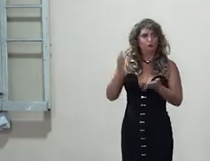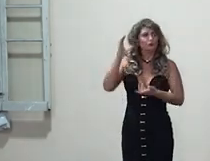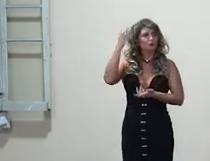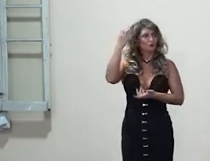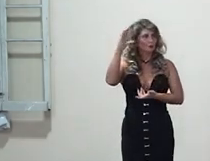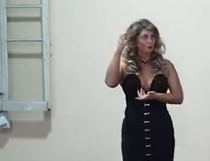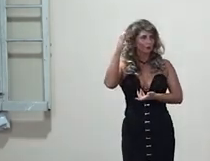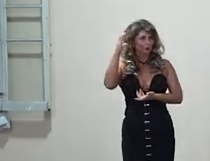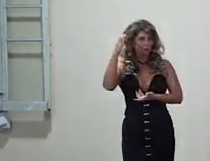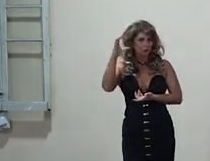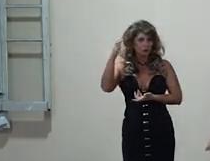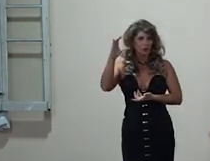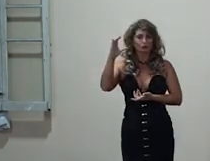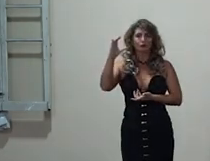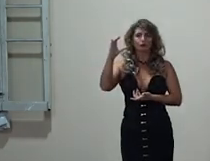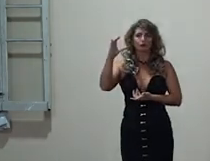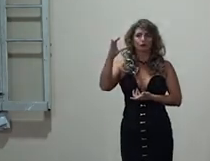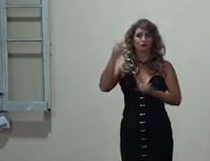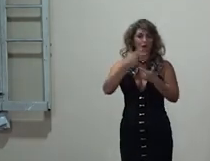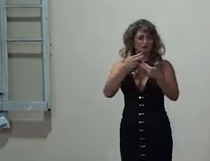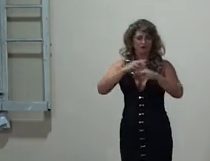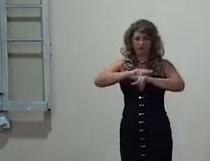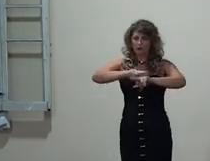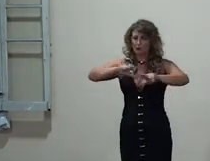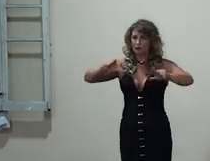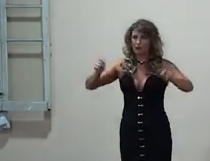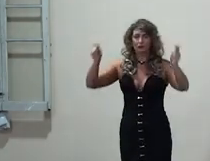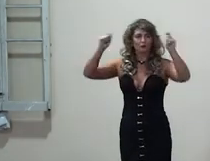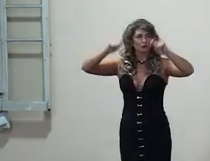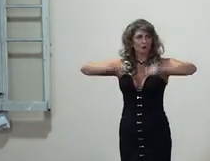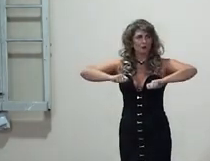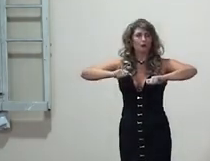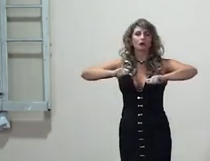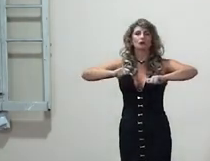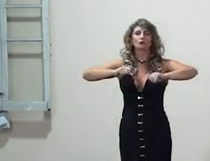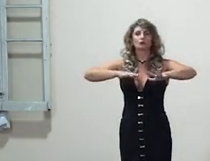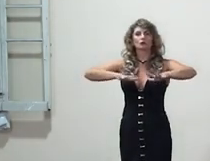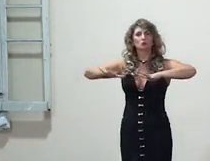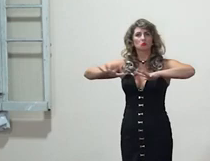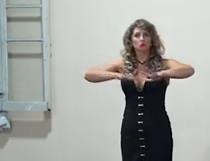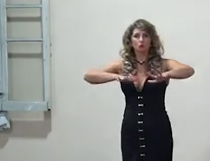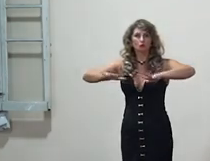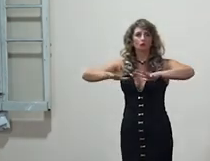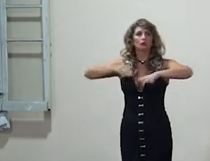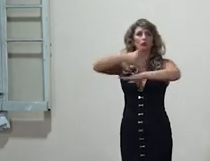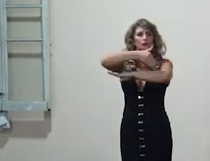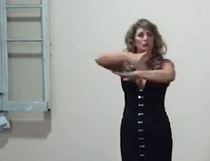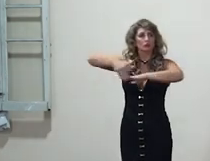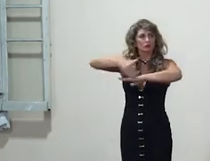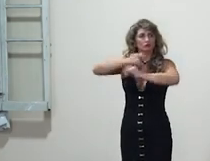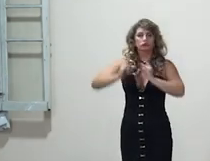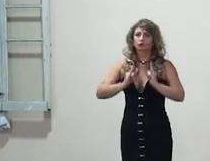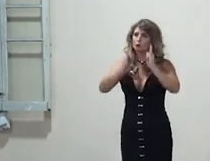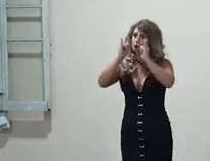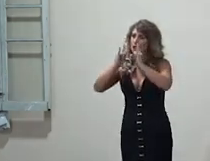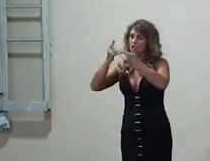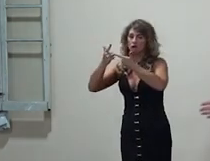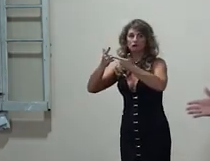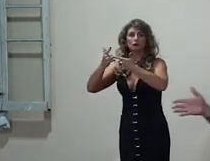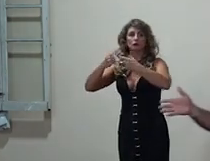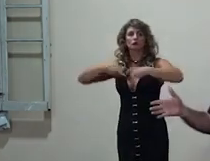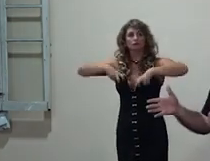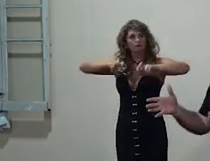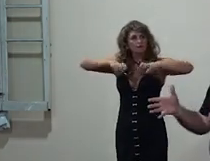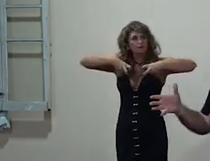Curitiba, pelos seus atributos, pela questão da mobilidade urbana, pela questão dos